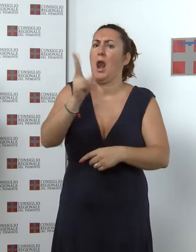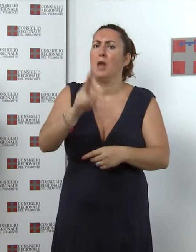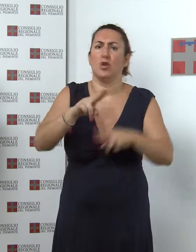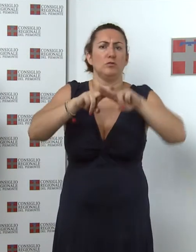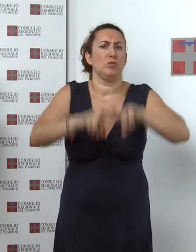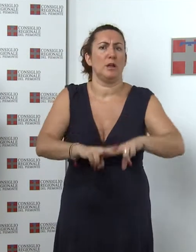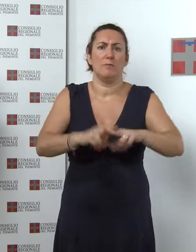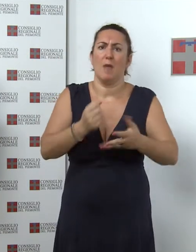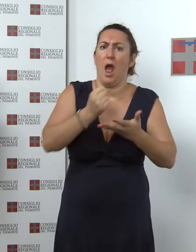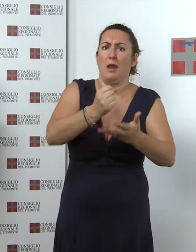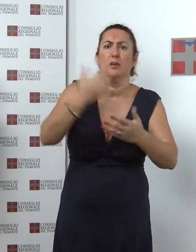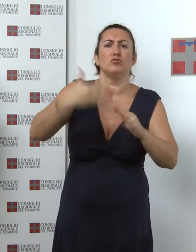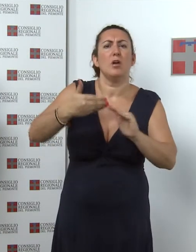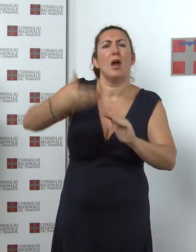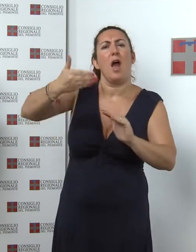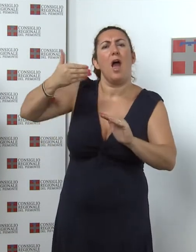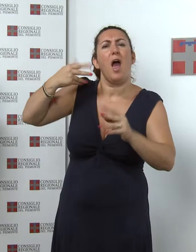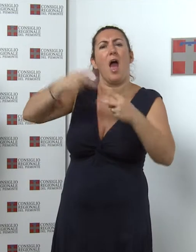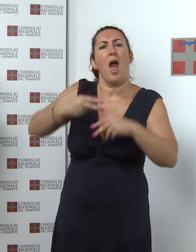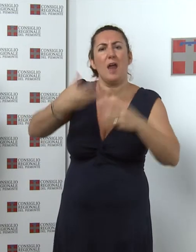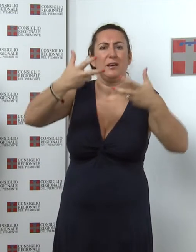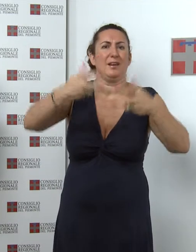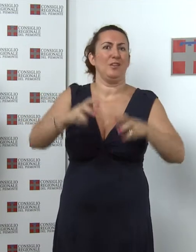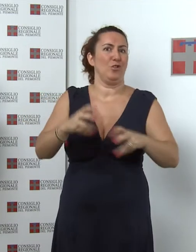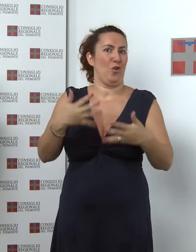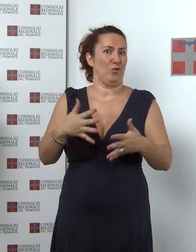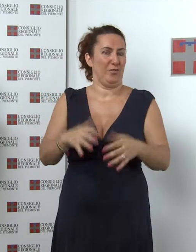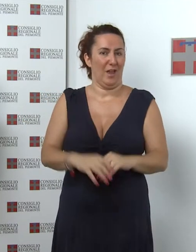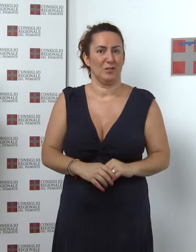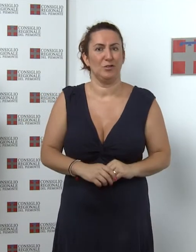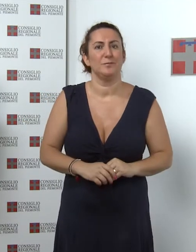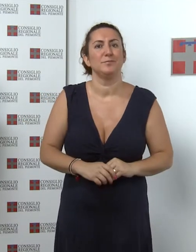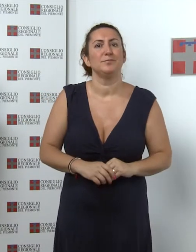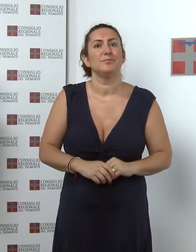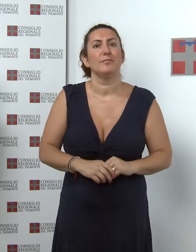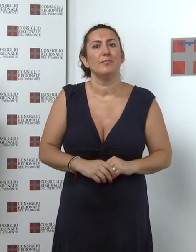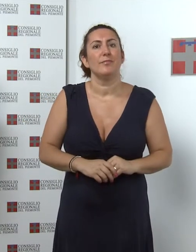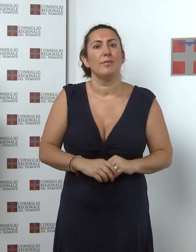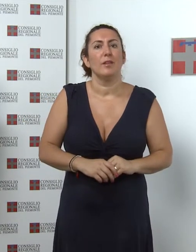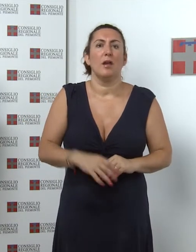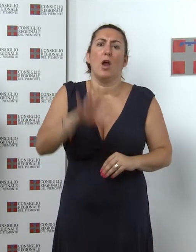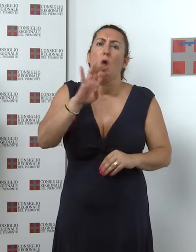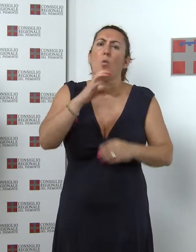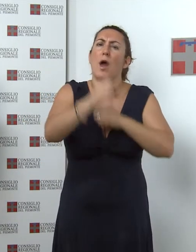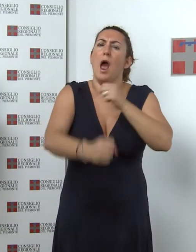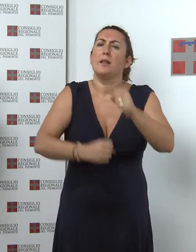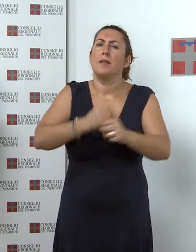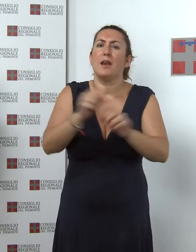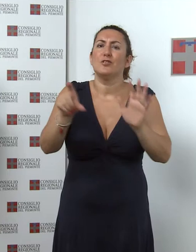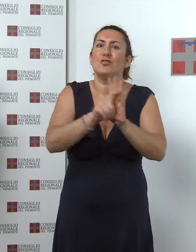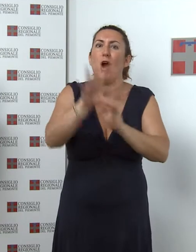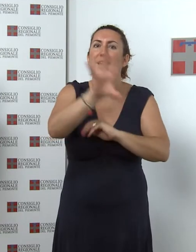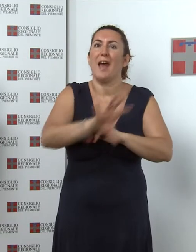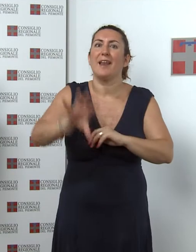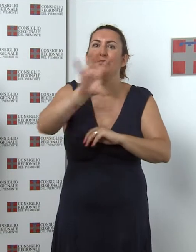già ridotti dagli anni precedenti. Contest sui dati pubblici della Regione. Raccontare 40 anni di storia della Regione